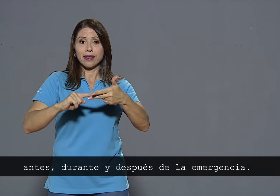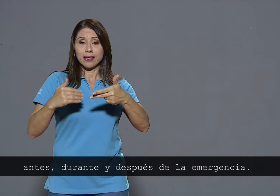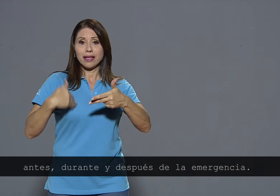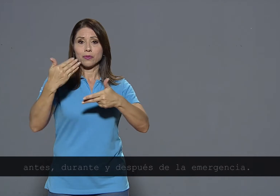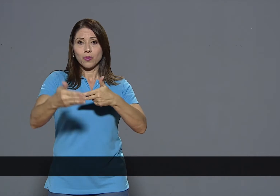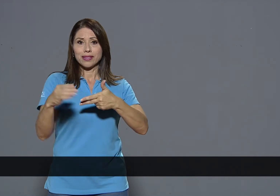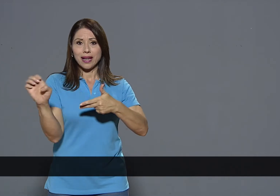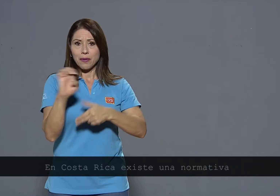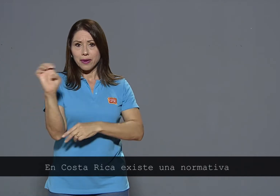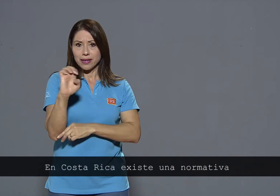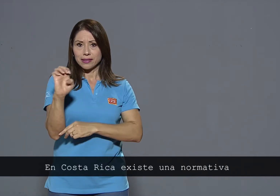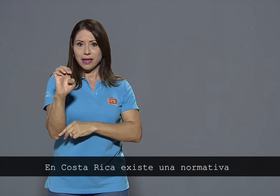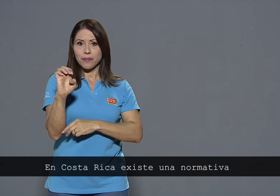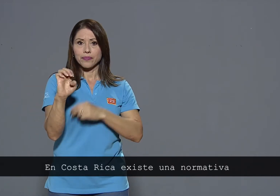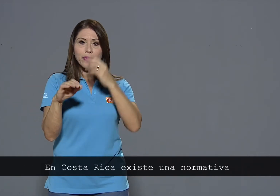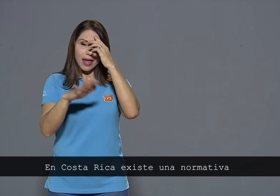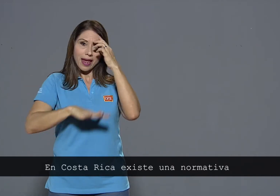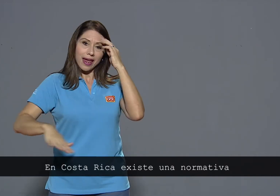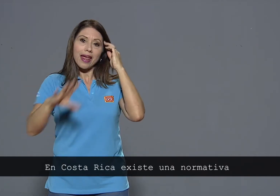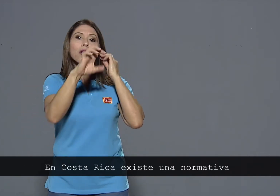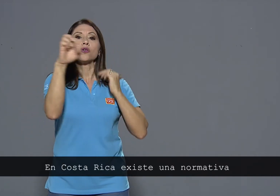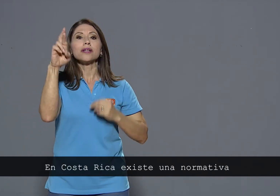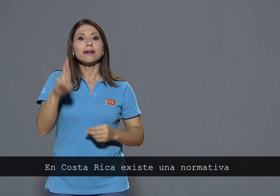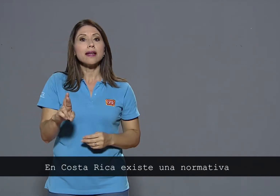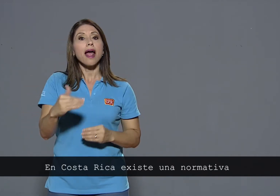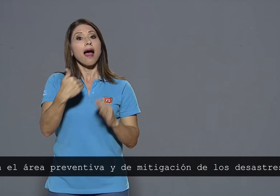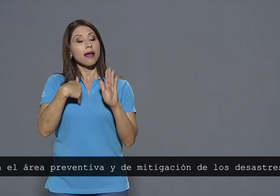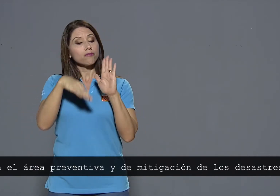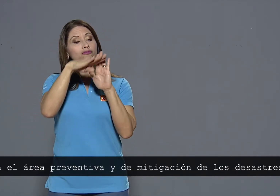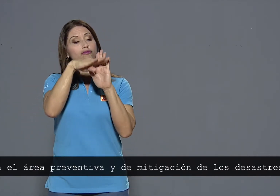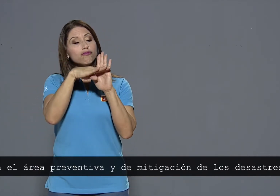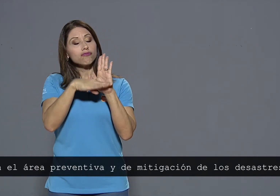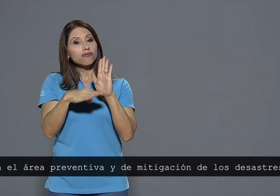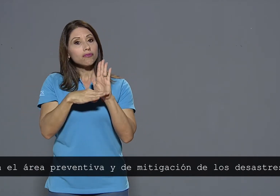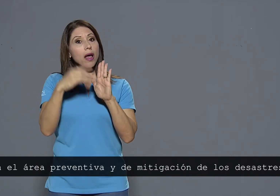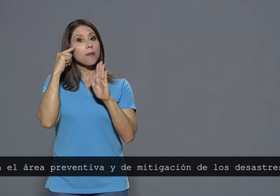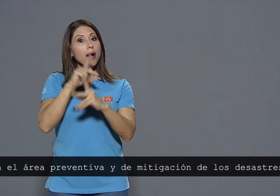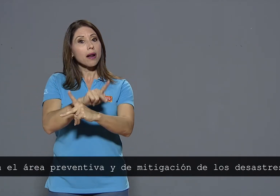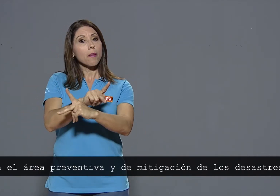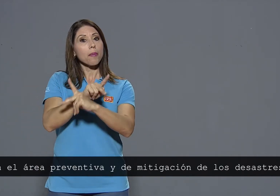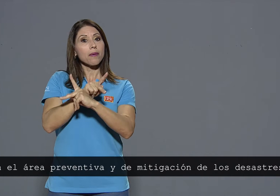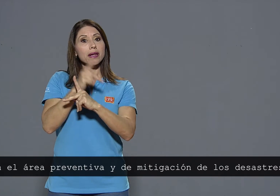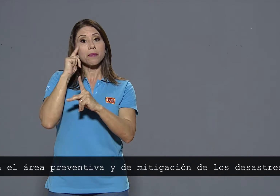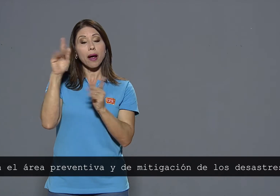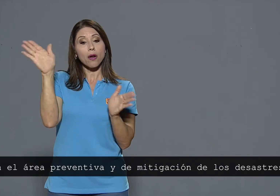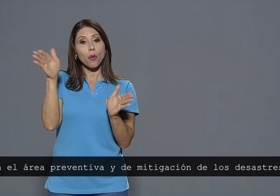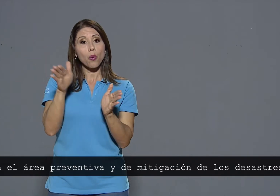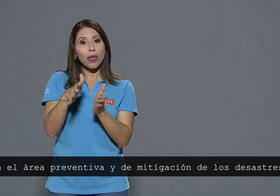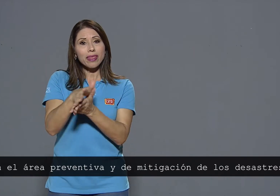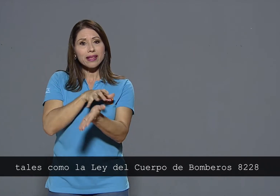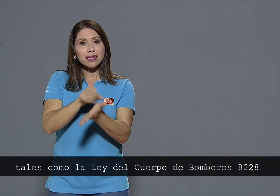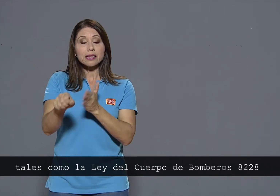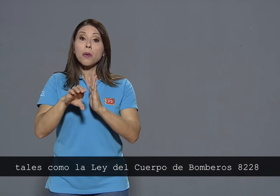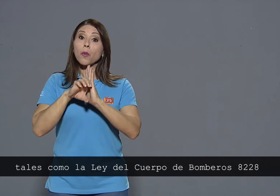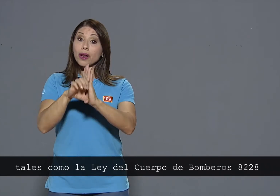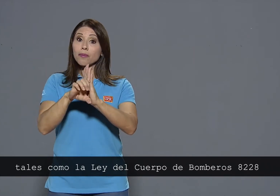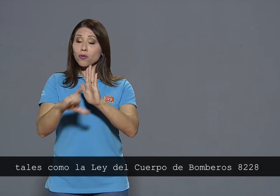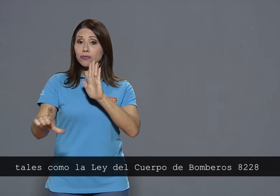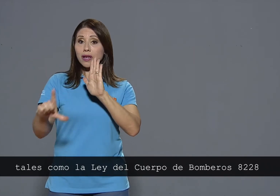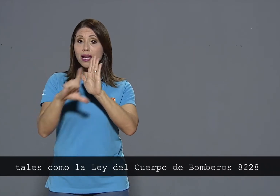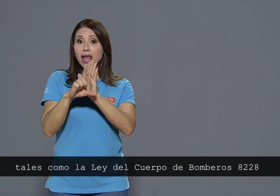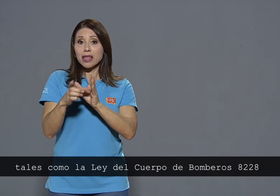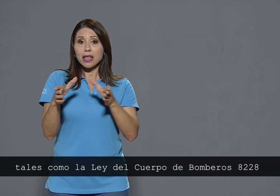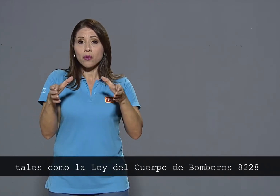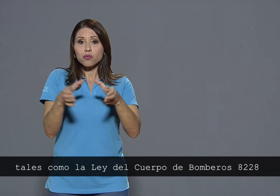emergencia. En Costa Rica existe una normativa en el área preventiva y de mitigación de los desastres, tales como la